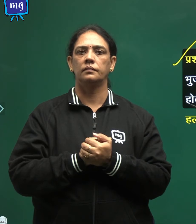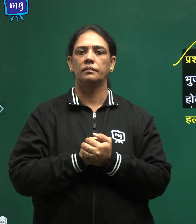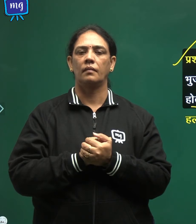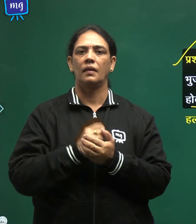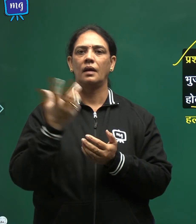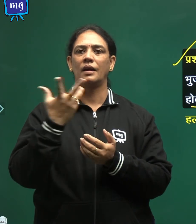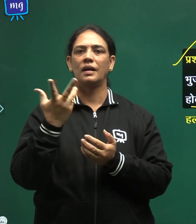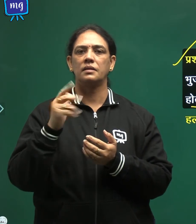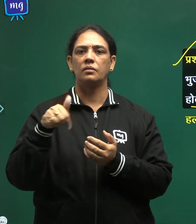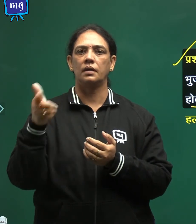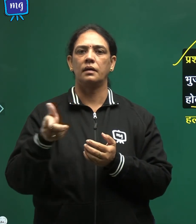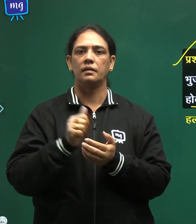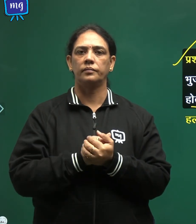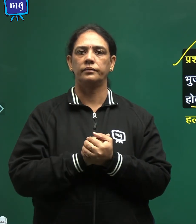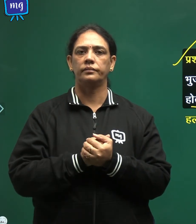कैसे होते हैं?